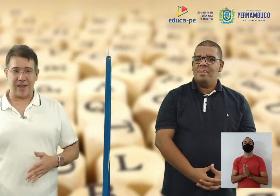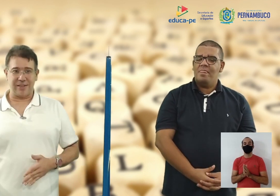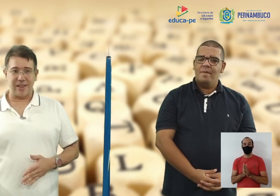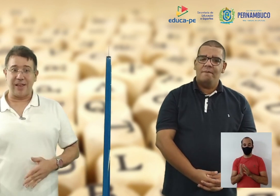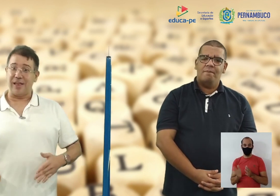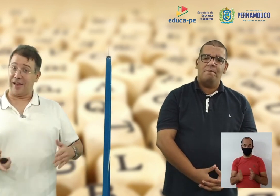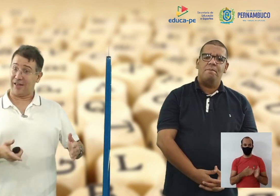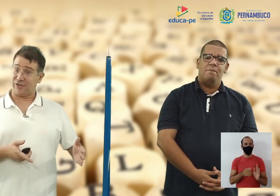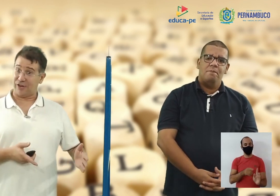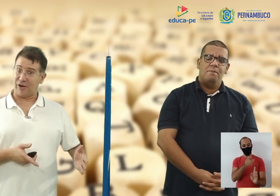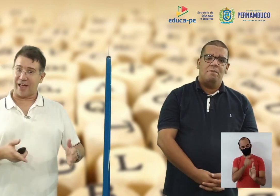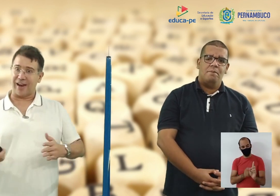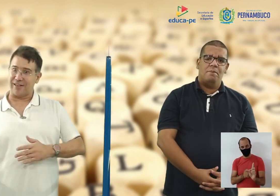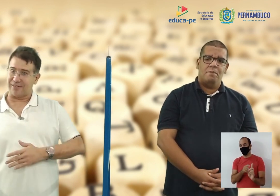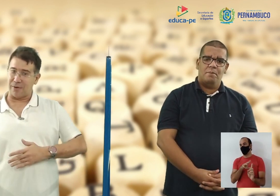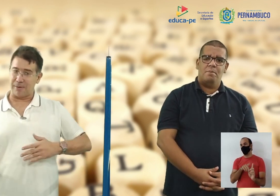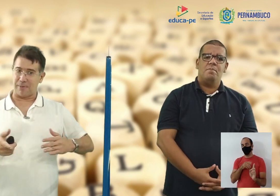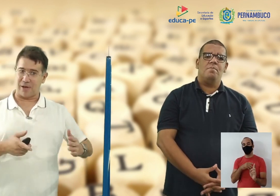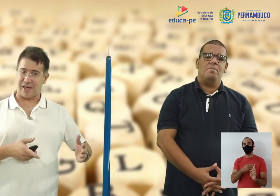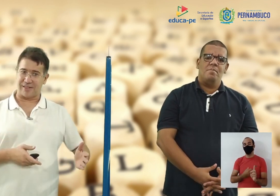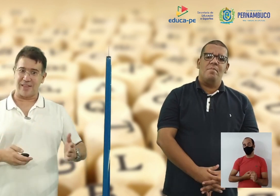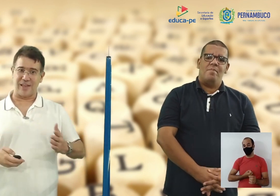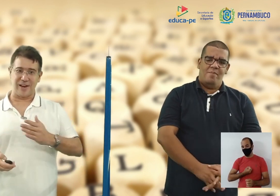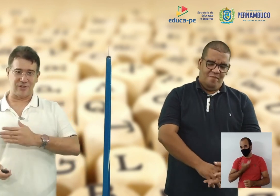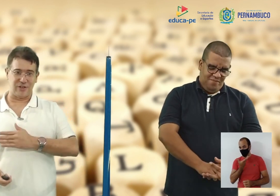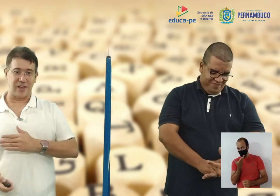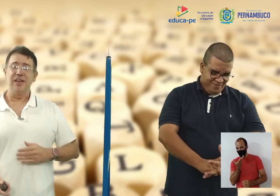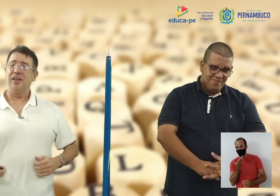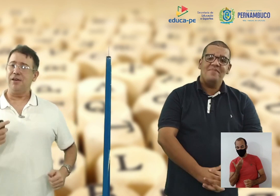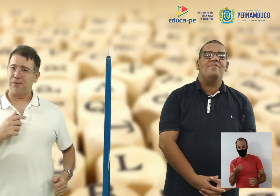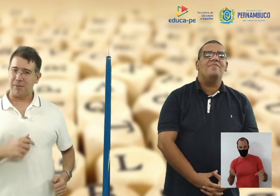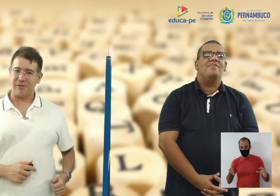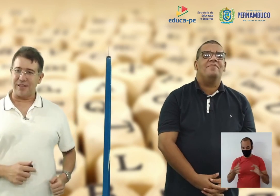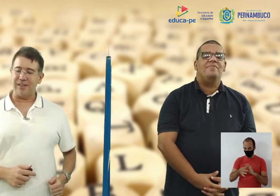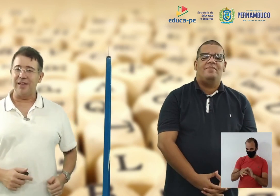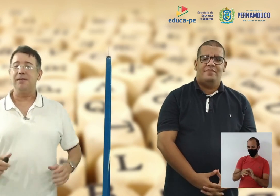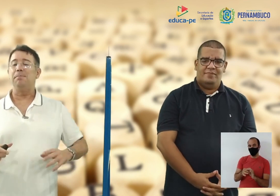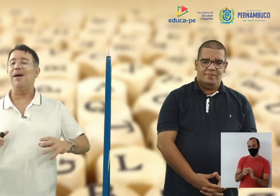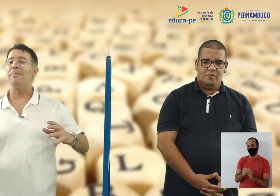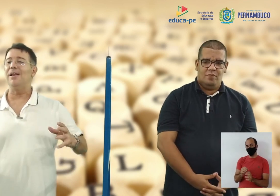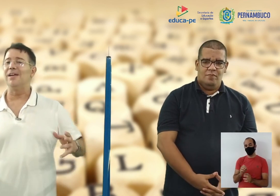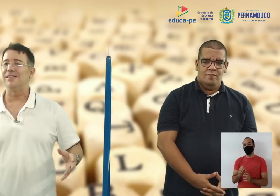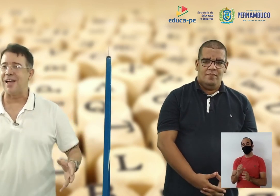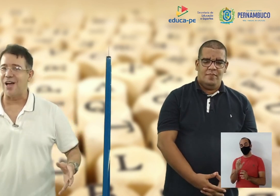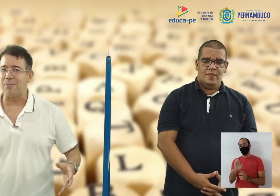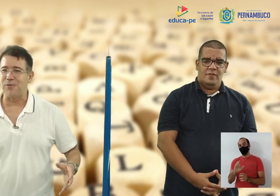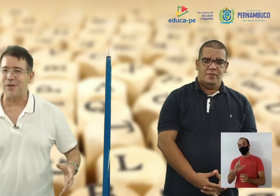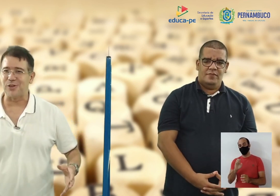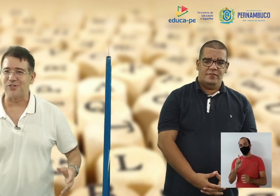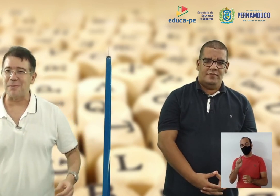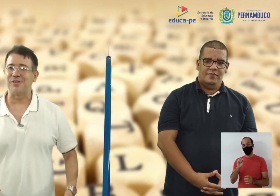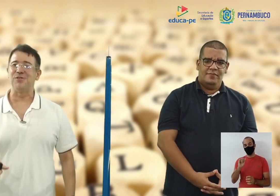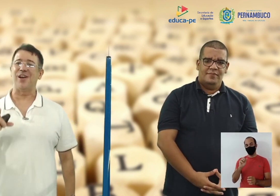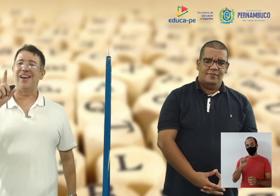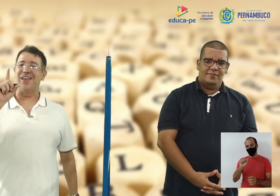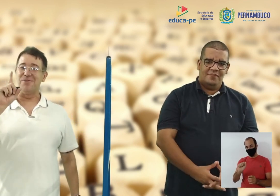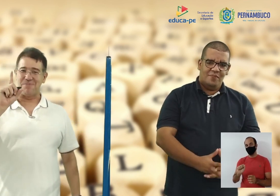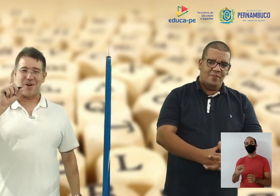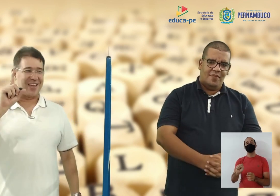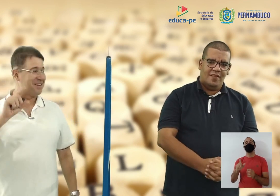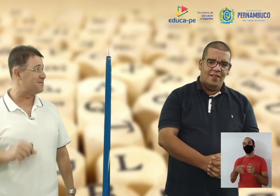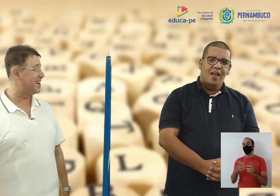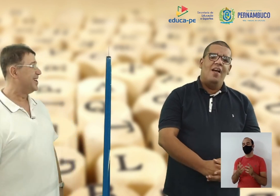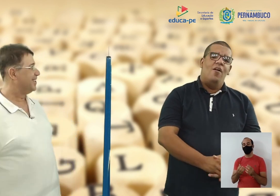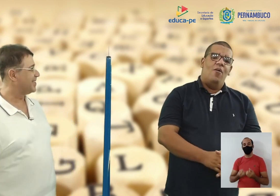um poeta, elegia, olha a relação aí, poeta e elegia. E vamos adiante, para brilhantar, o professor Jamerson vai ler